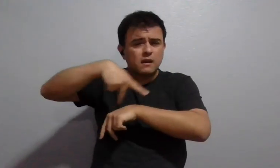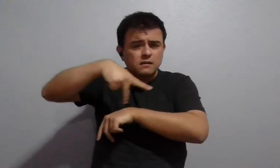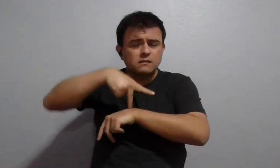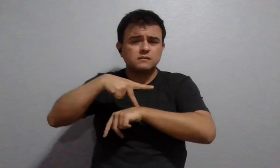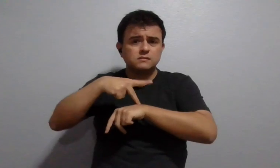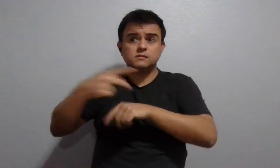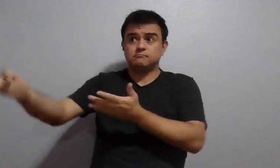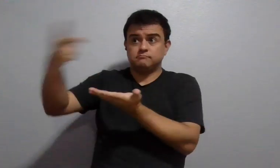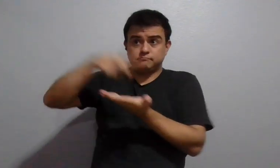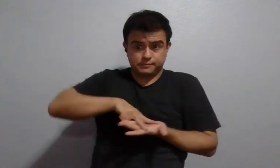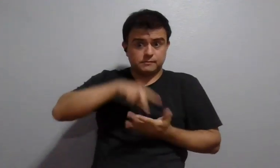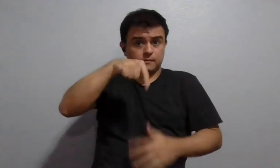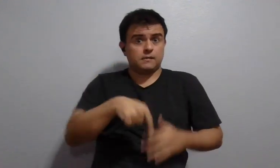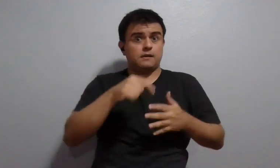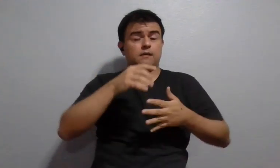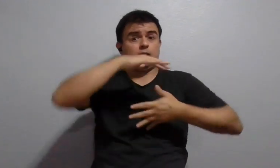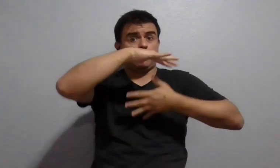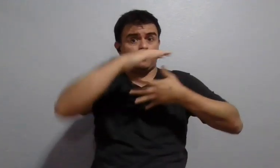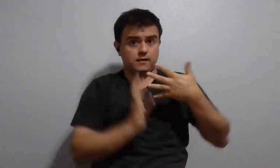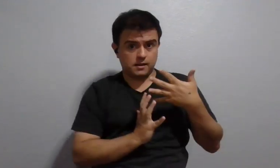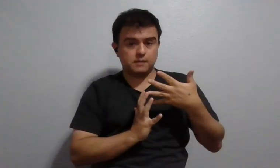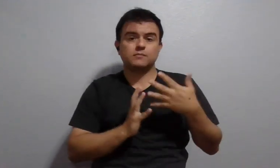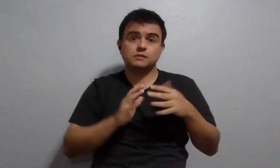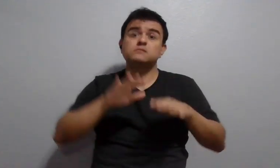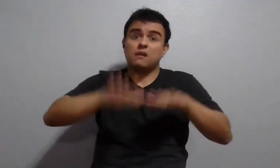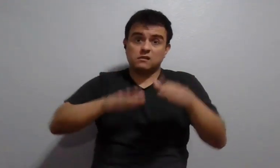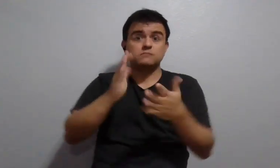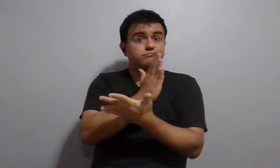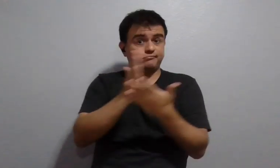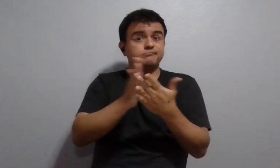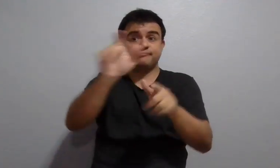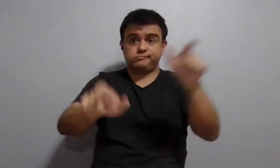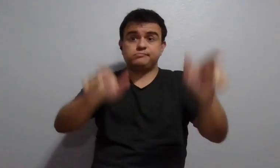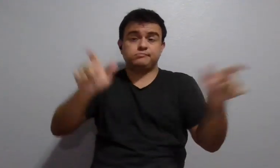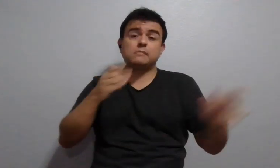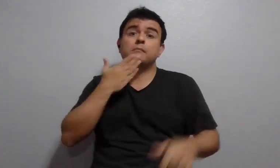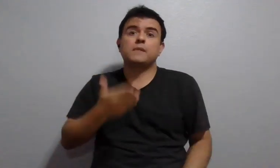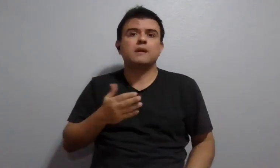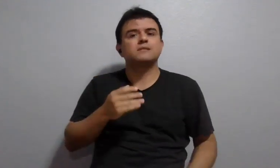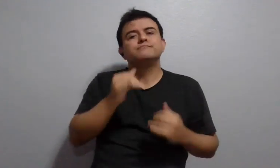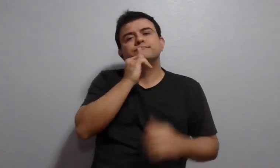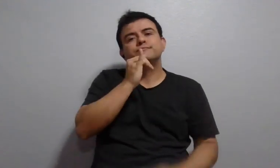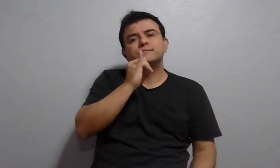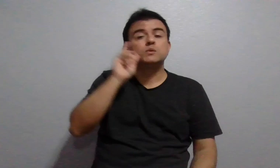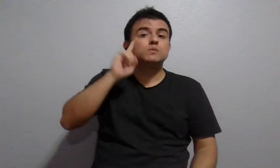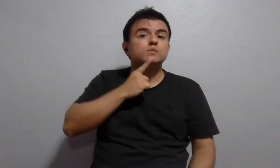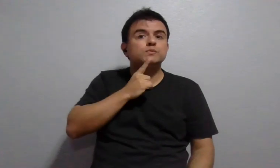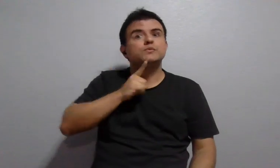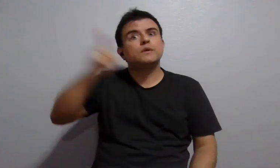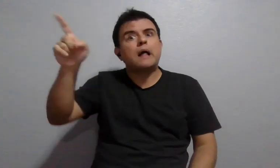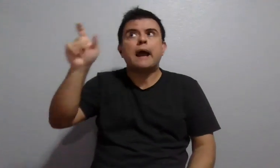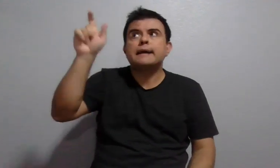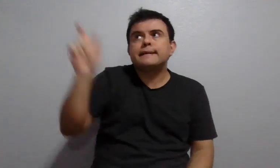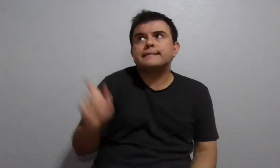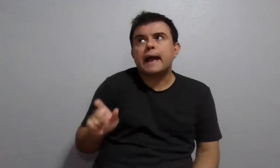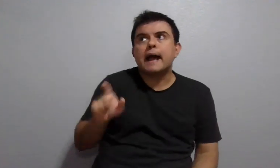acaba recebendo esse tipo de solicitação também, né? O que o cara lá, o surdo lá da Itália faz? Então, a gente tem